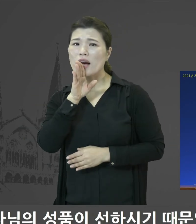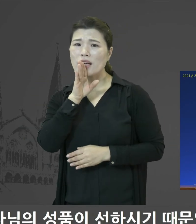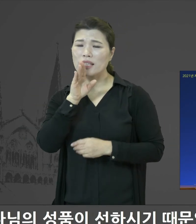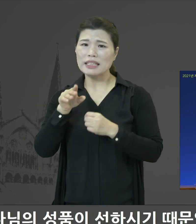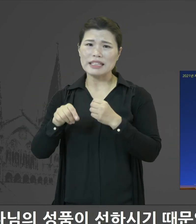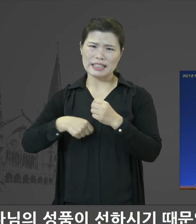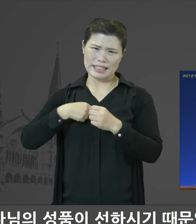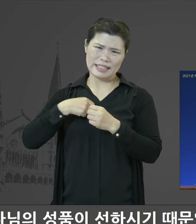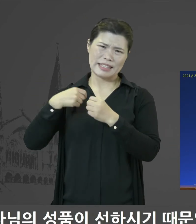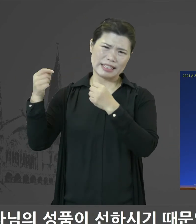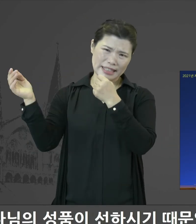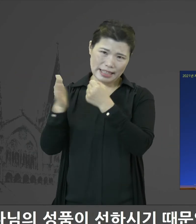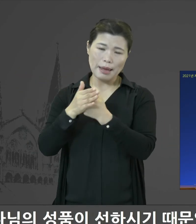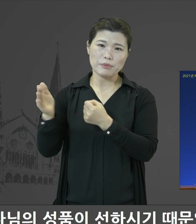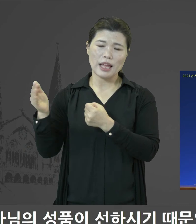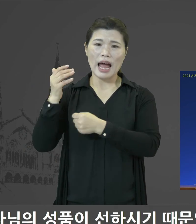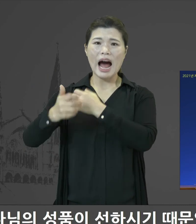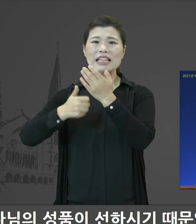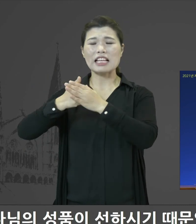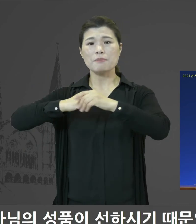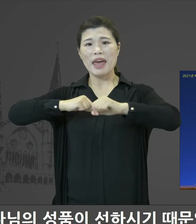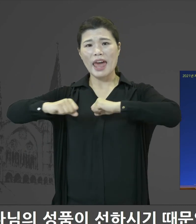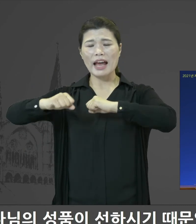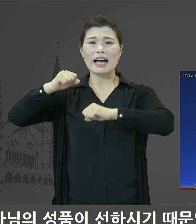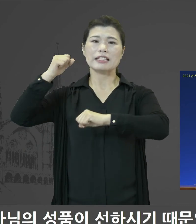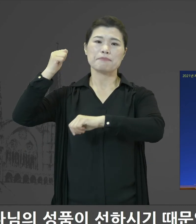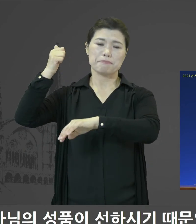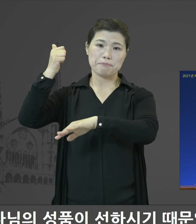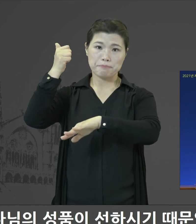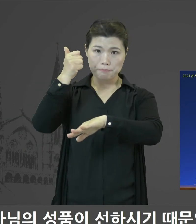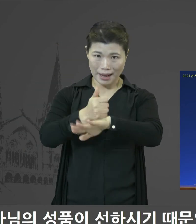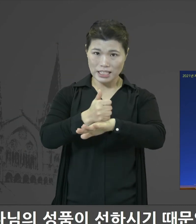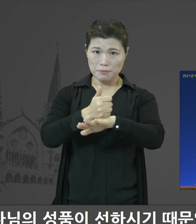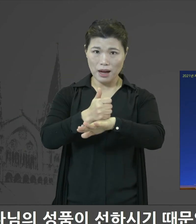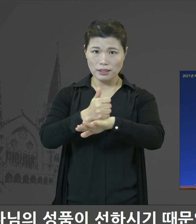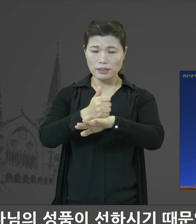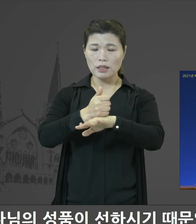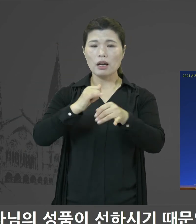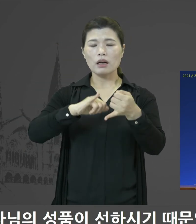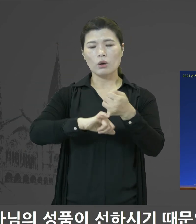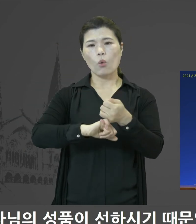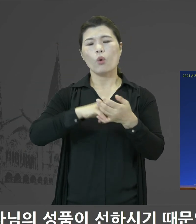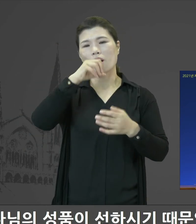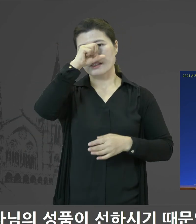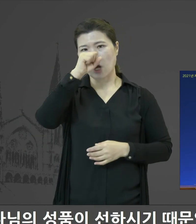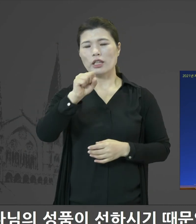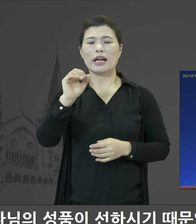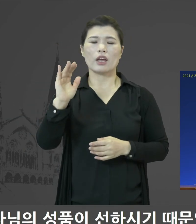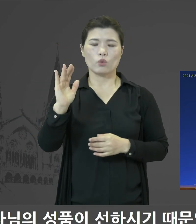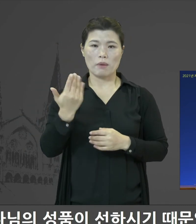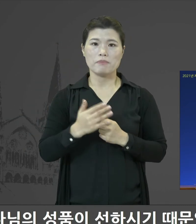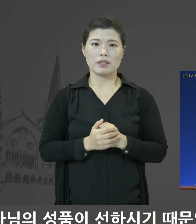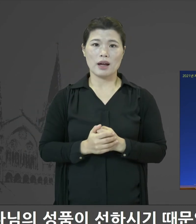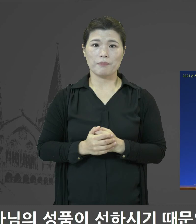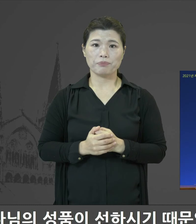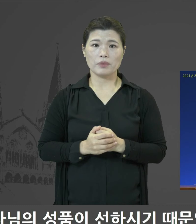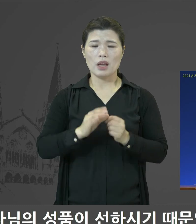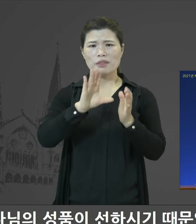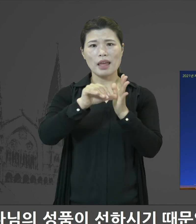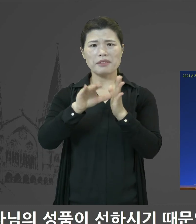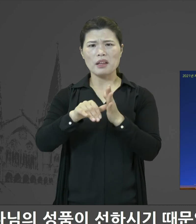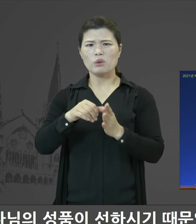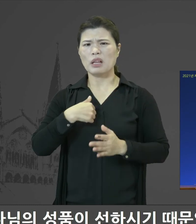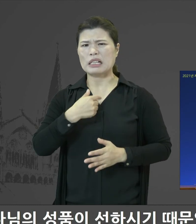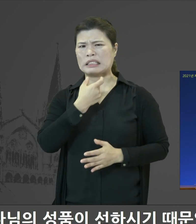자녀에게 선하신 하나님이 행하시는 마지막은 선하신 것이고, 그 중간의 모든 과정들도 때로는 내가 원치 않는